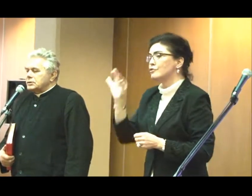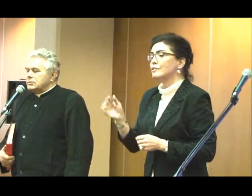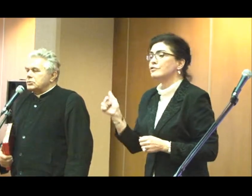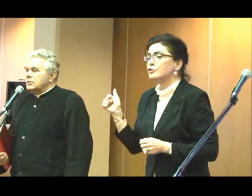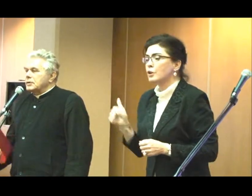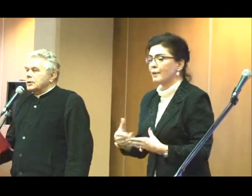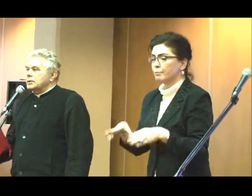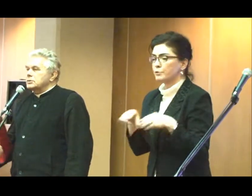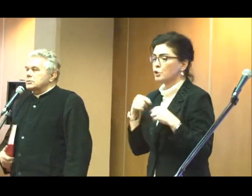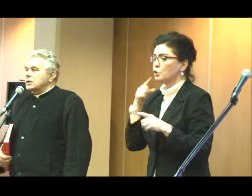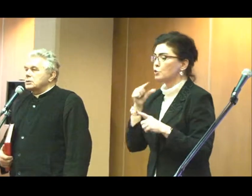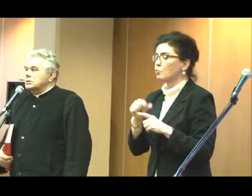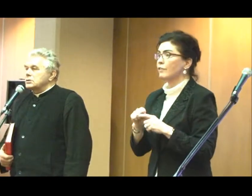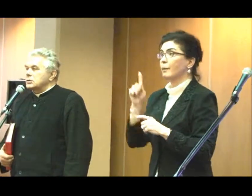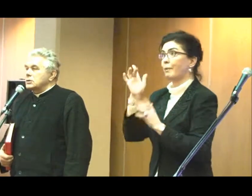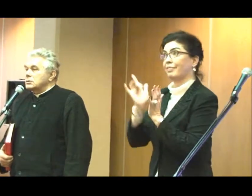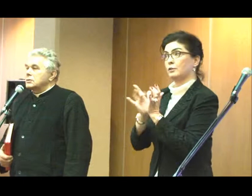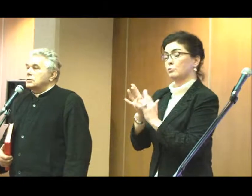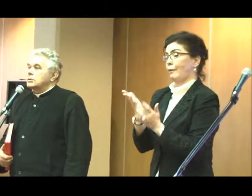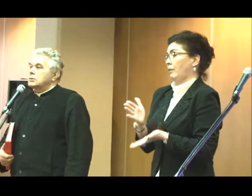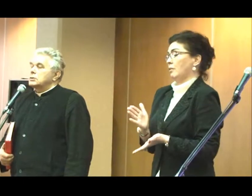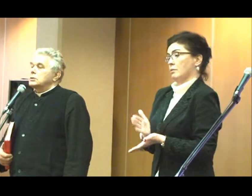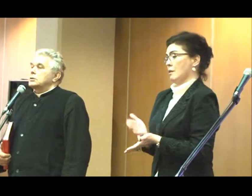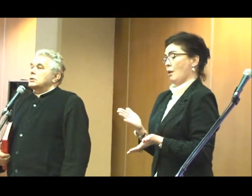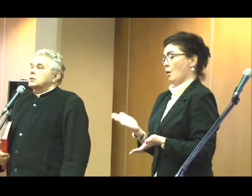trzeba przyjąć słowa Pana Jezusa nie tylko